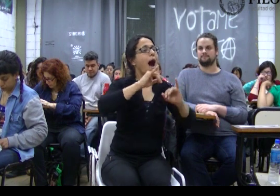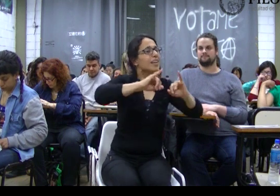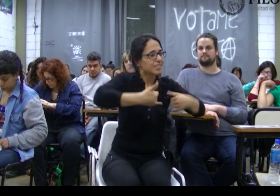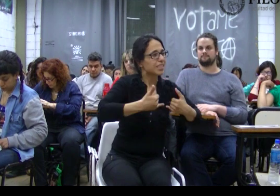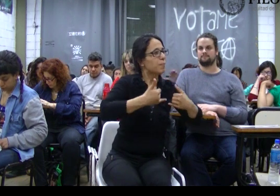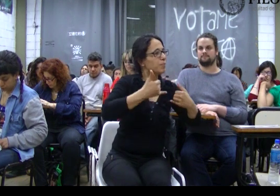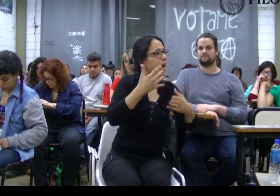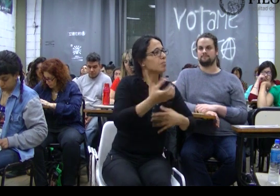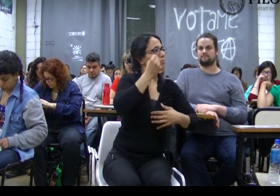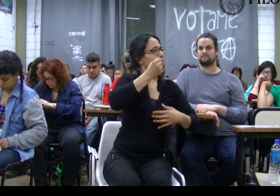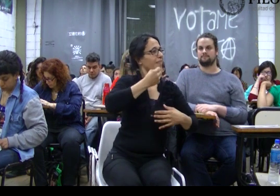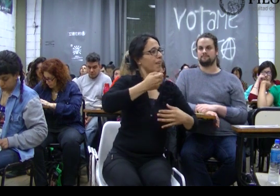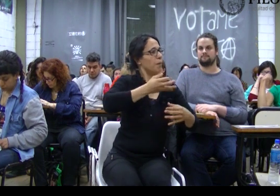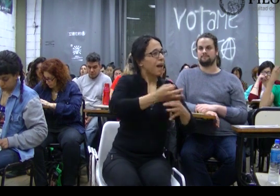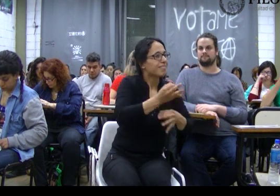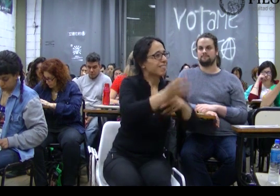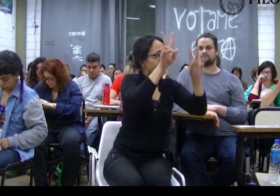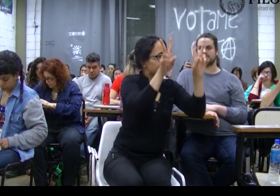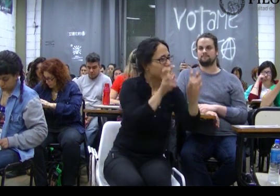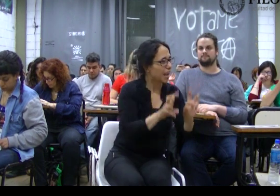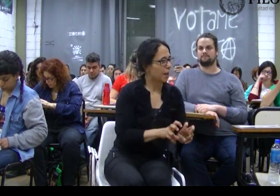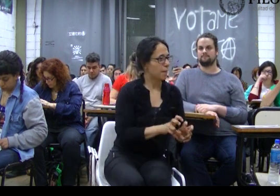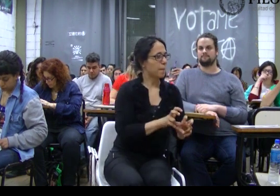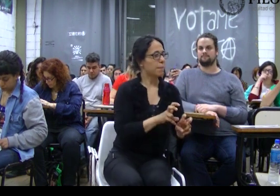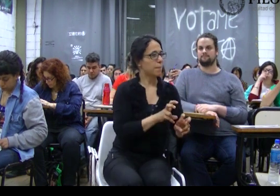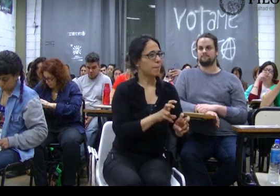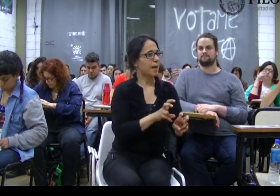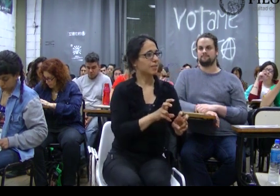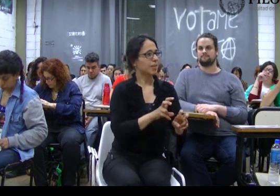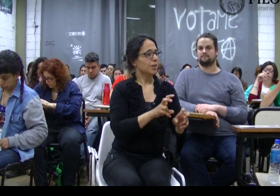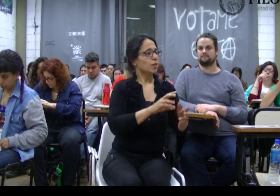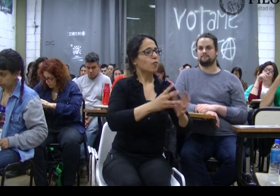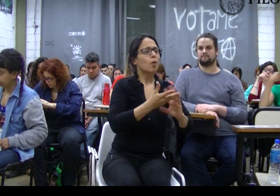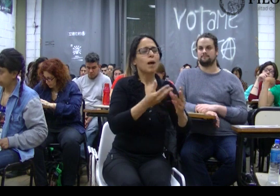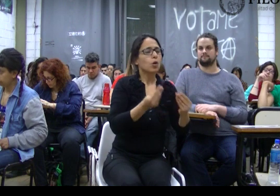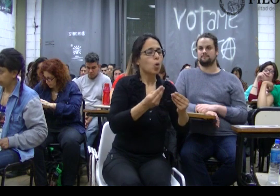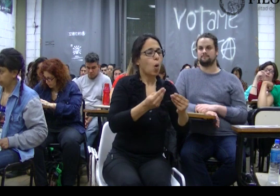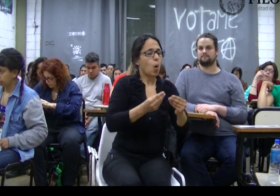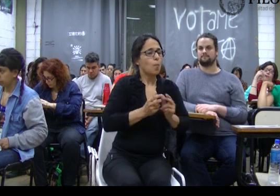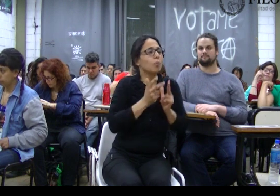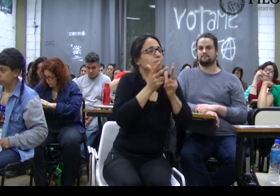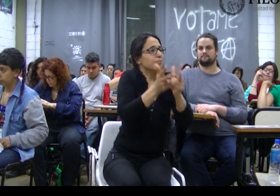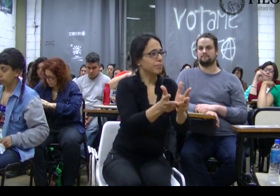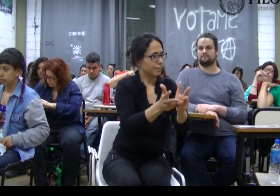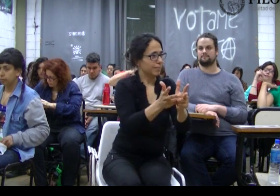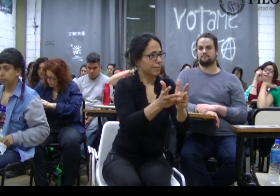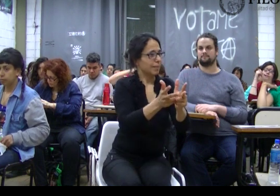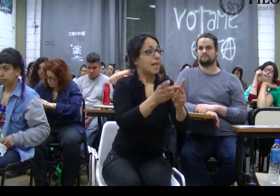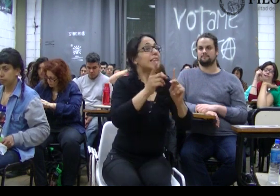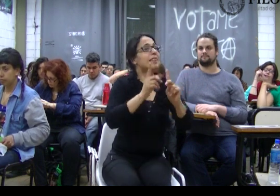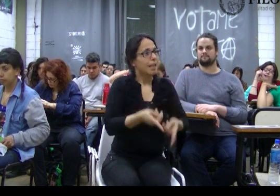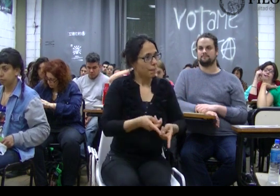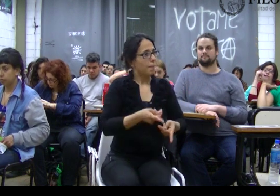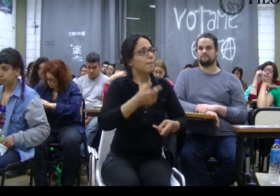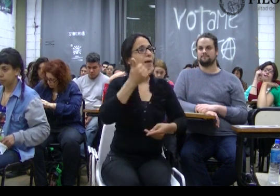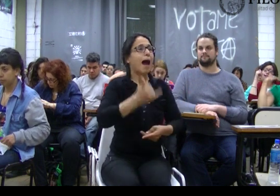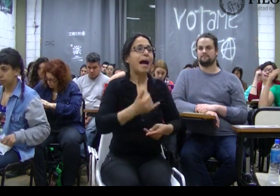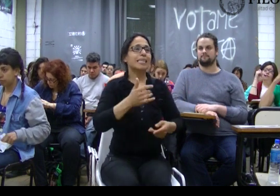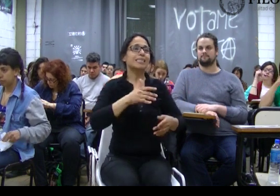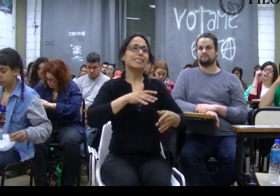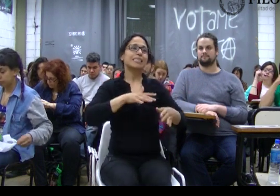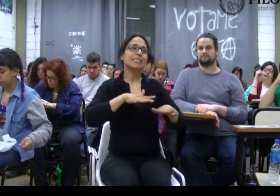pongan en palabras estas temáticas, y sobre todo hay muchas escenas tenidas